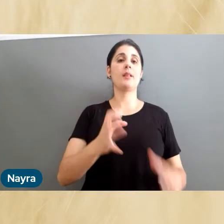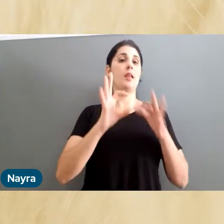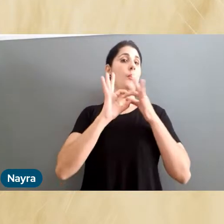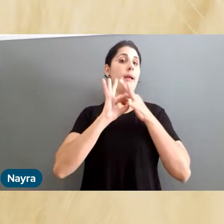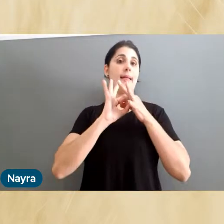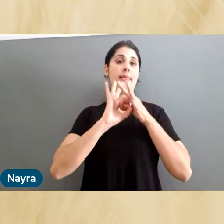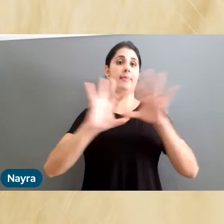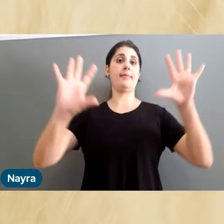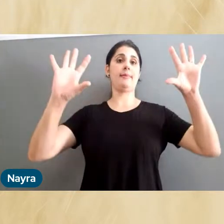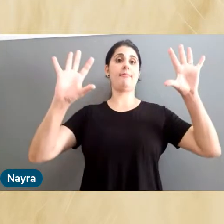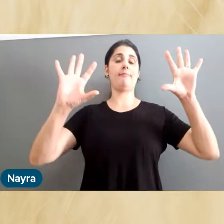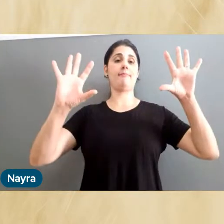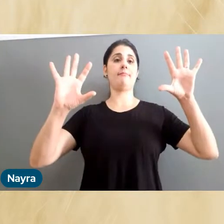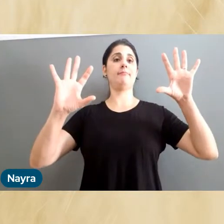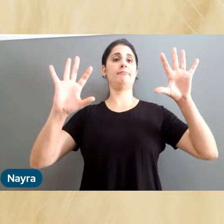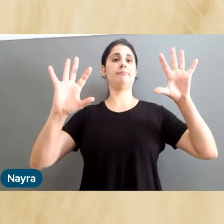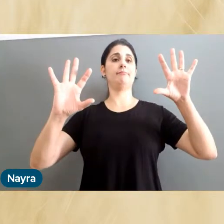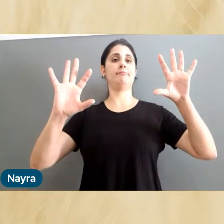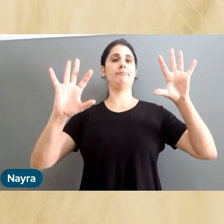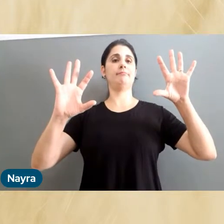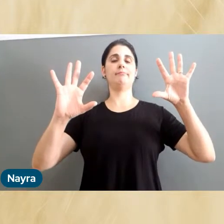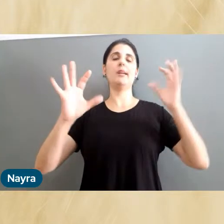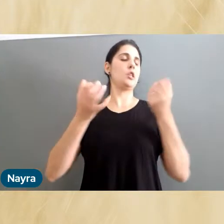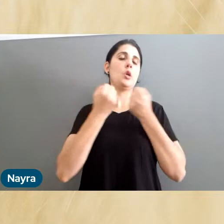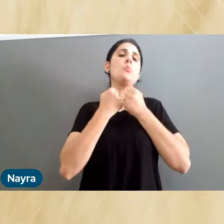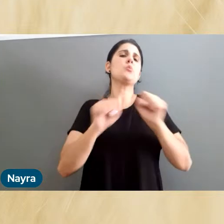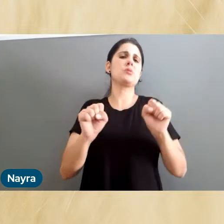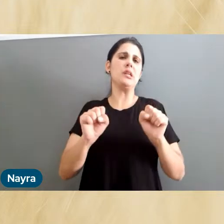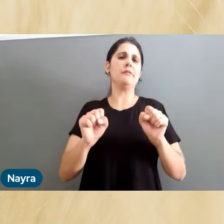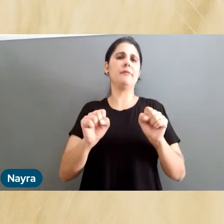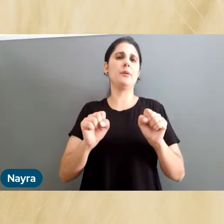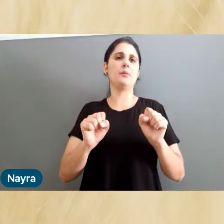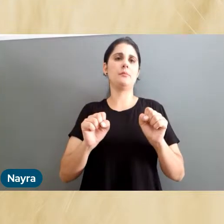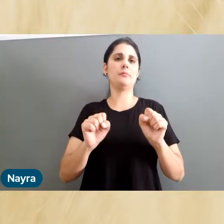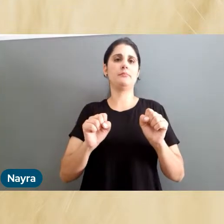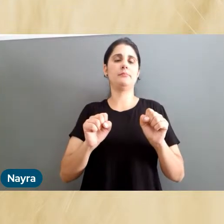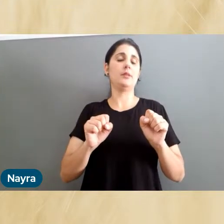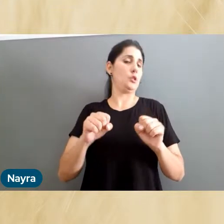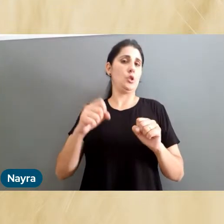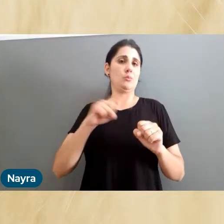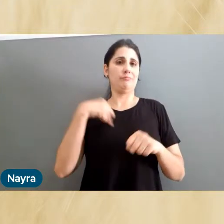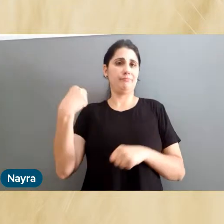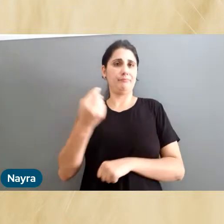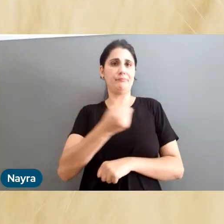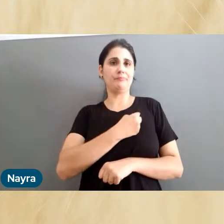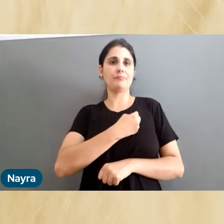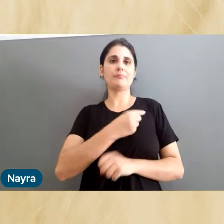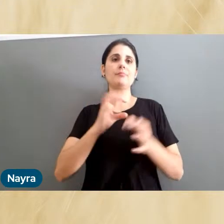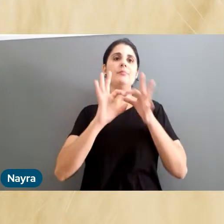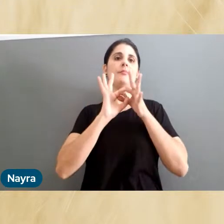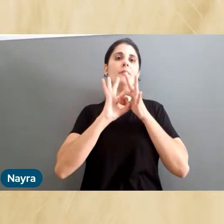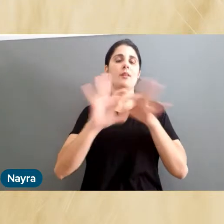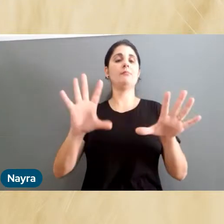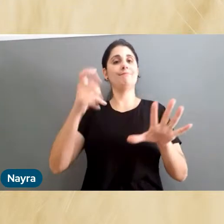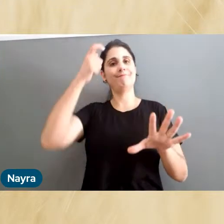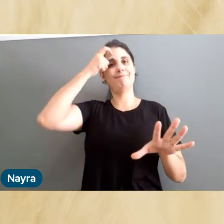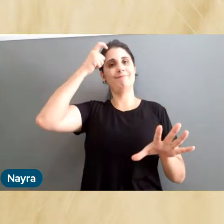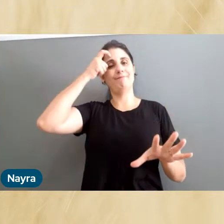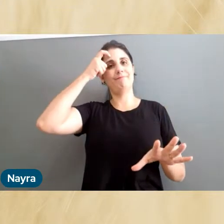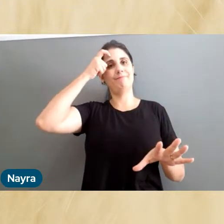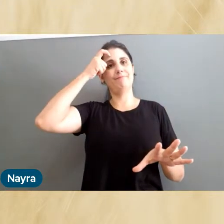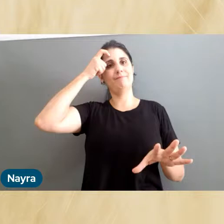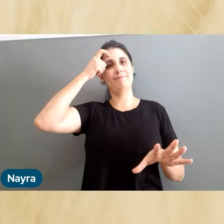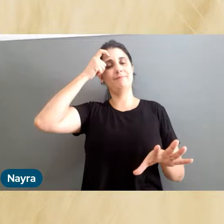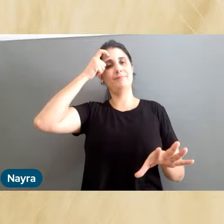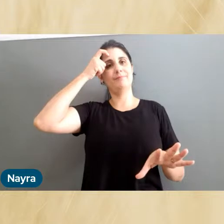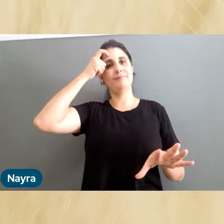a consciência alheia. Isso é impossível. Nós não temos condição de libertar uma consciência